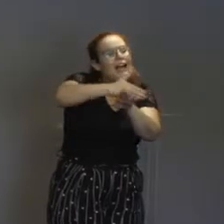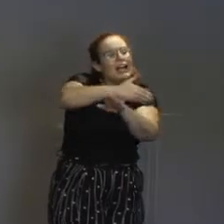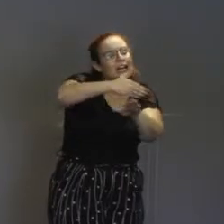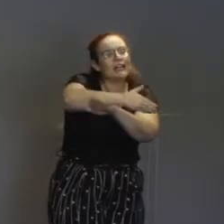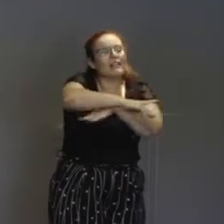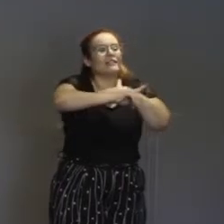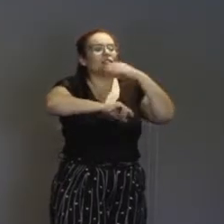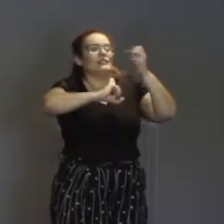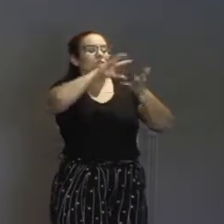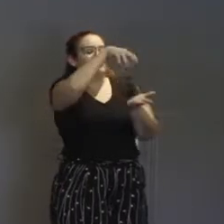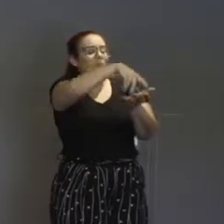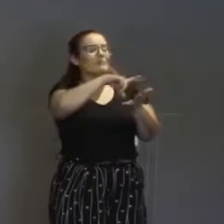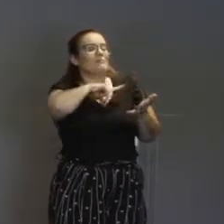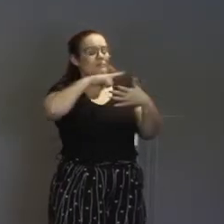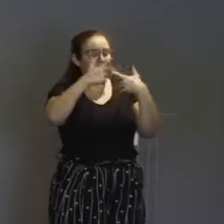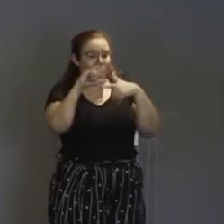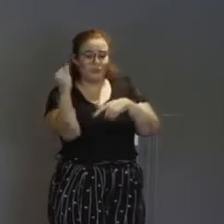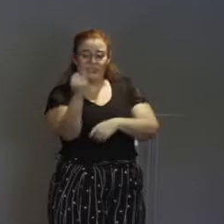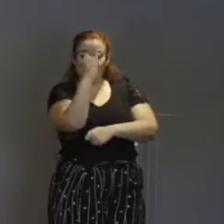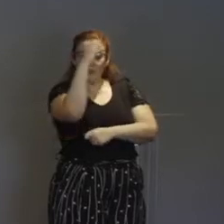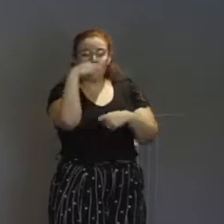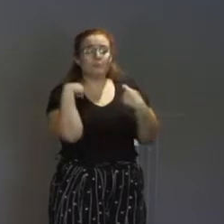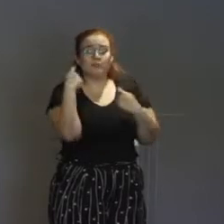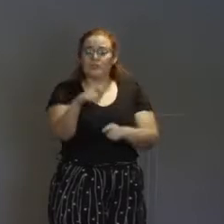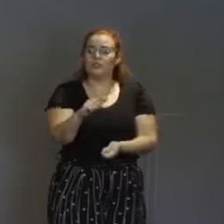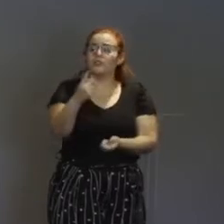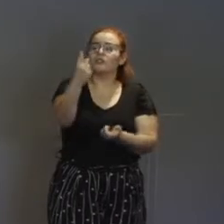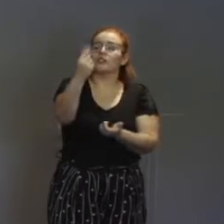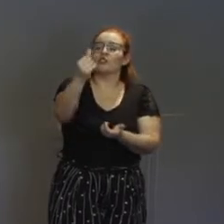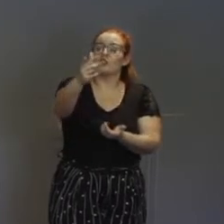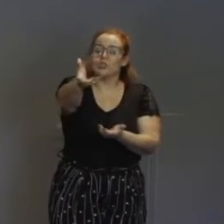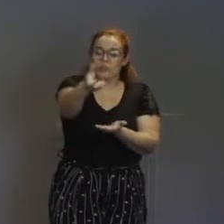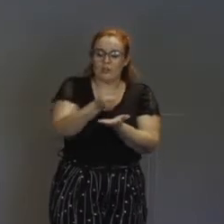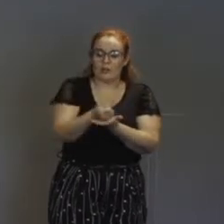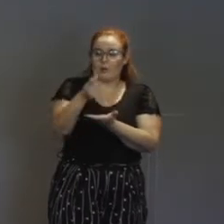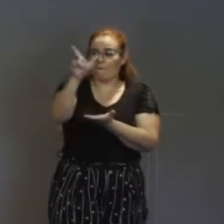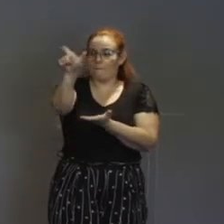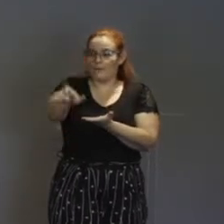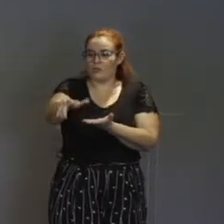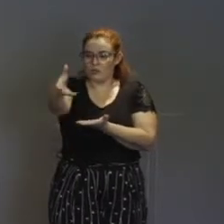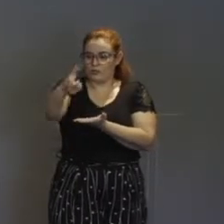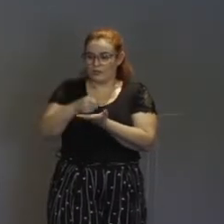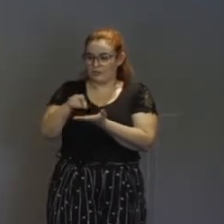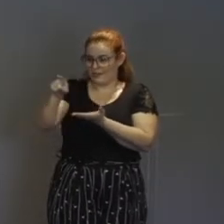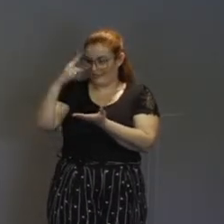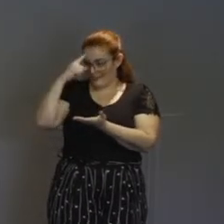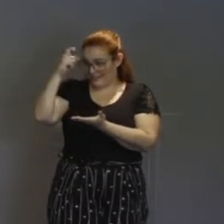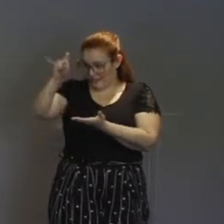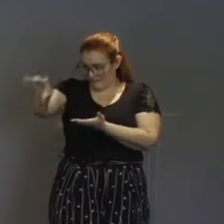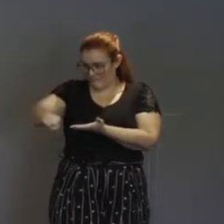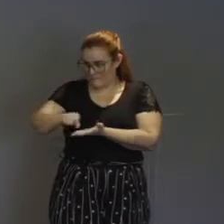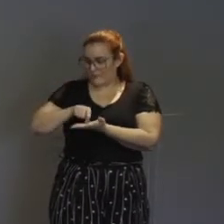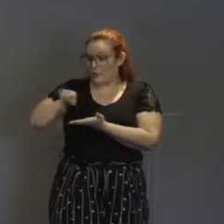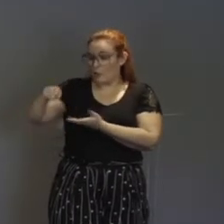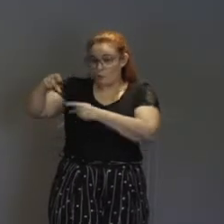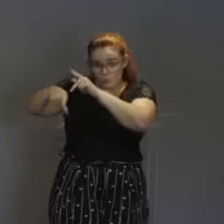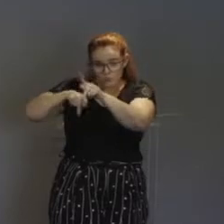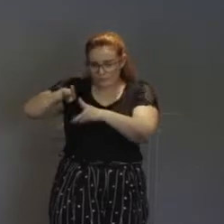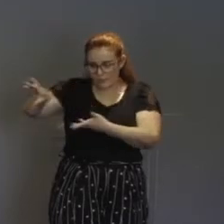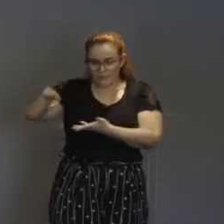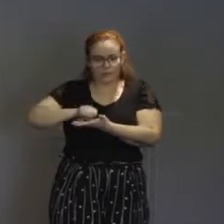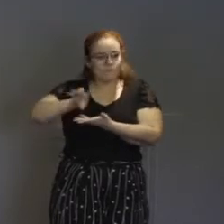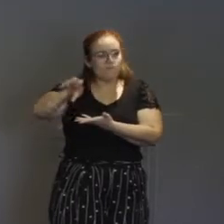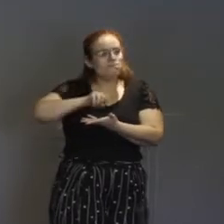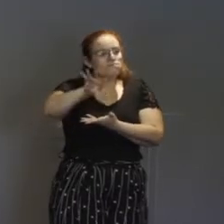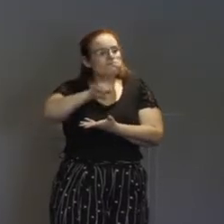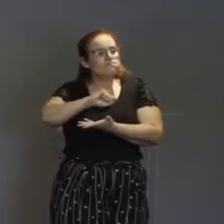nisso de trazer o dinheiro, a pessoa, o conhecimento, a ideia, o público. Essa é a interação. E aí a